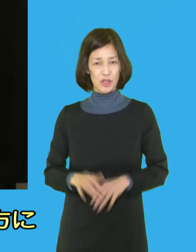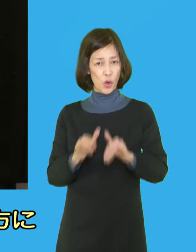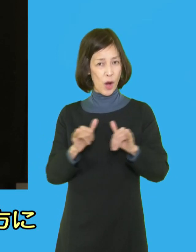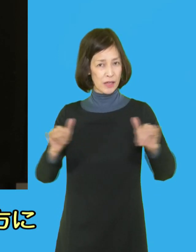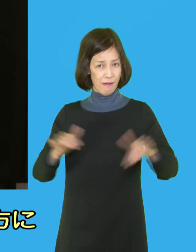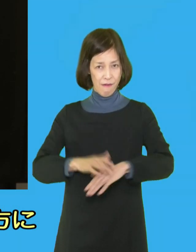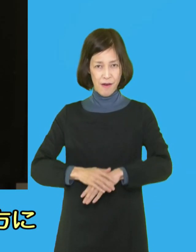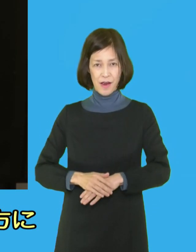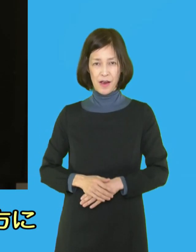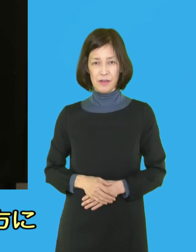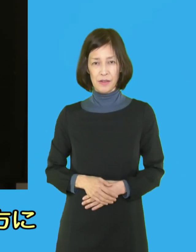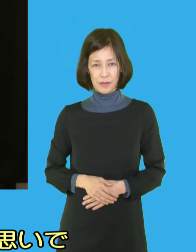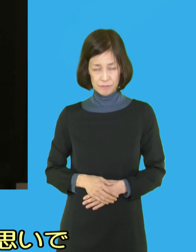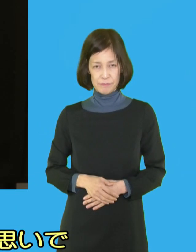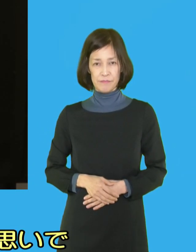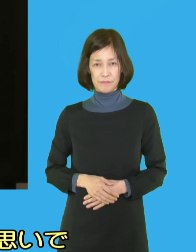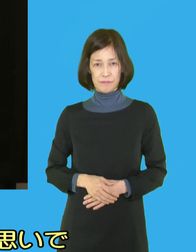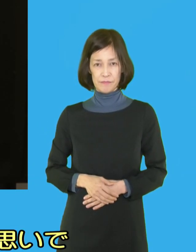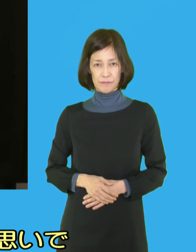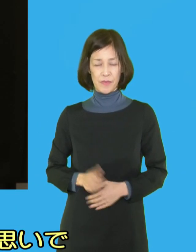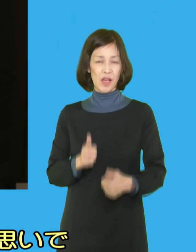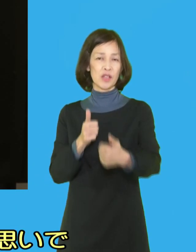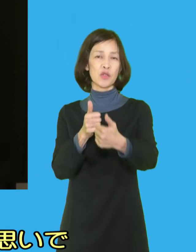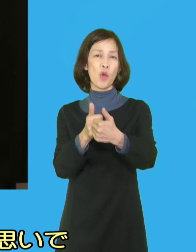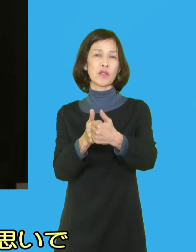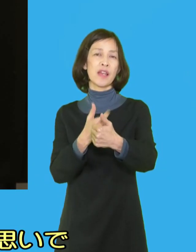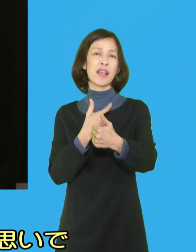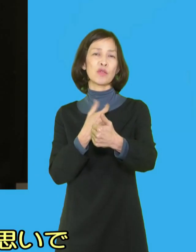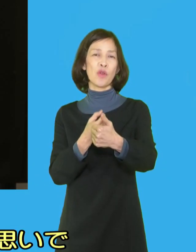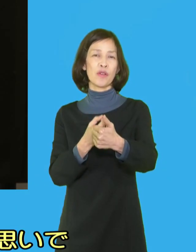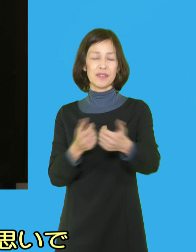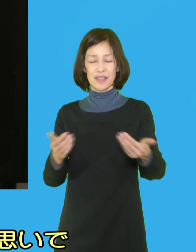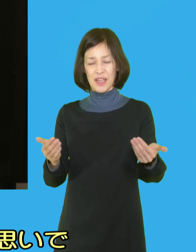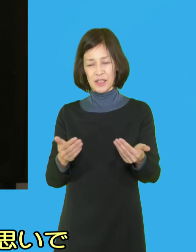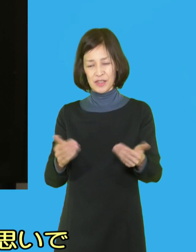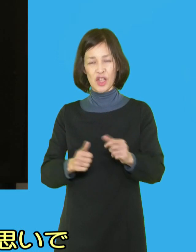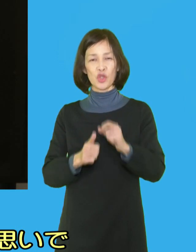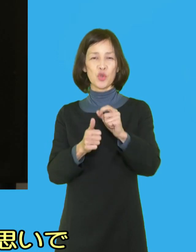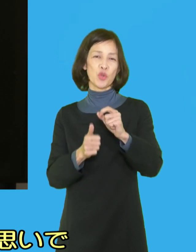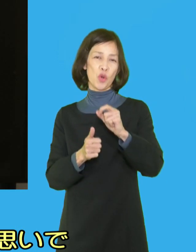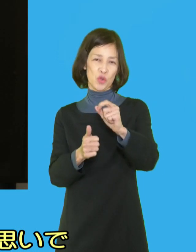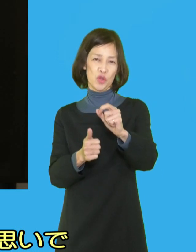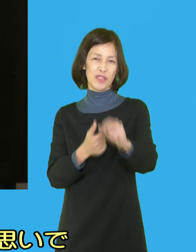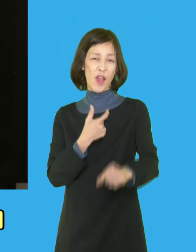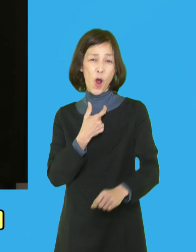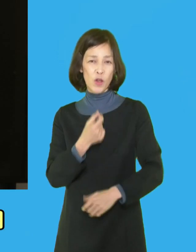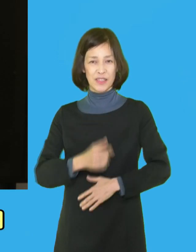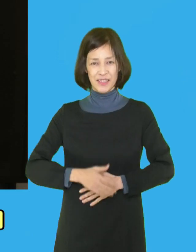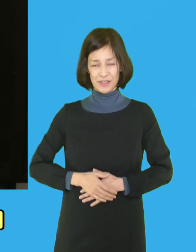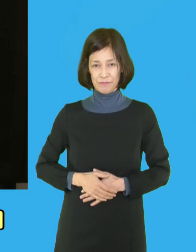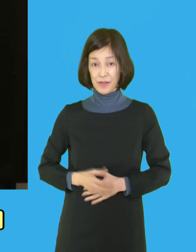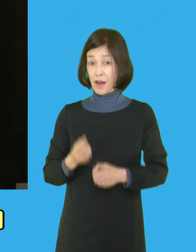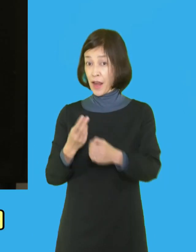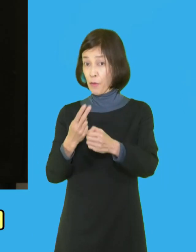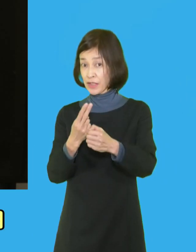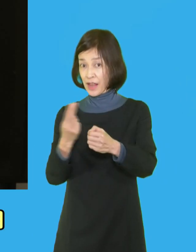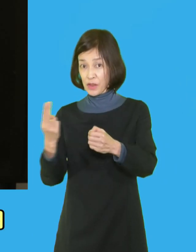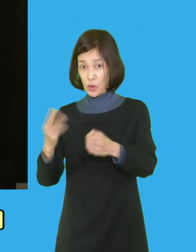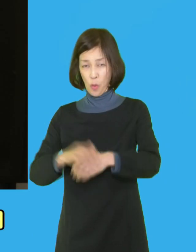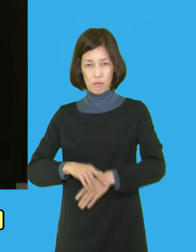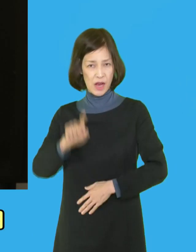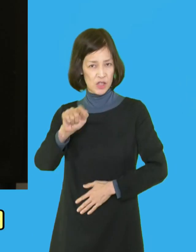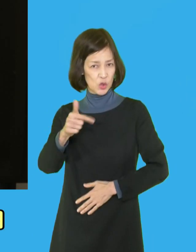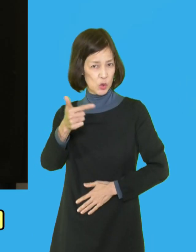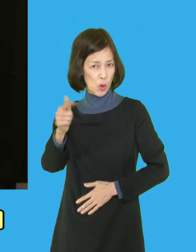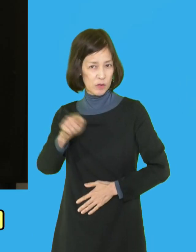も挑戦していただきたい、就職をしていただきたいという思いでですね、令和2年度の任用16人